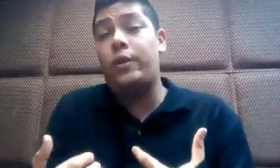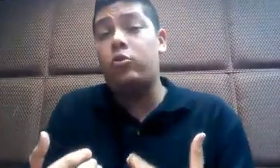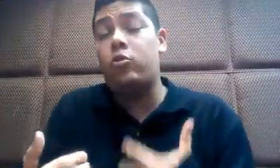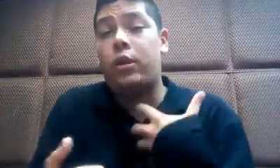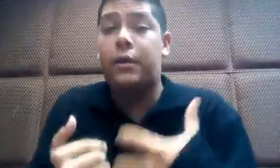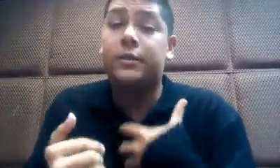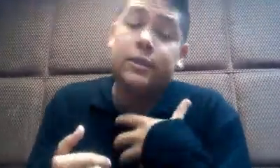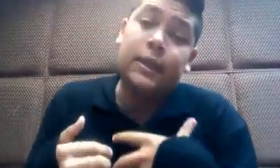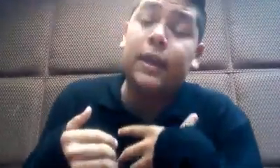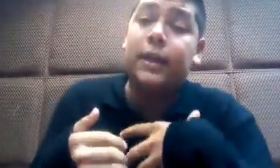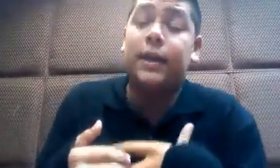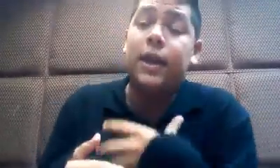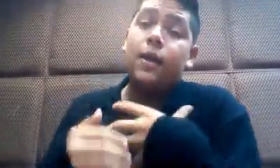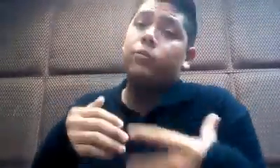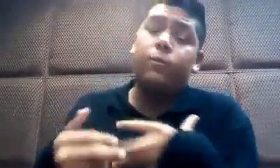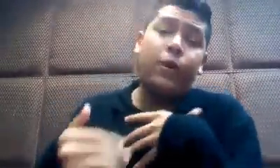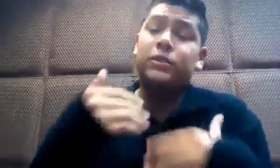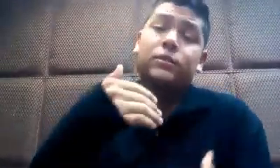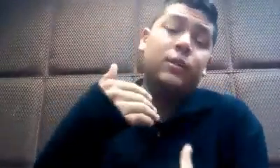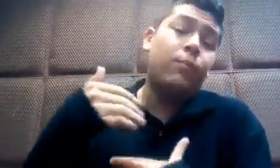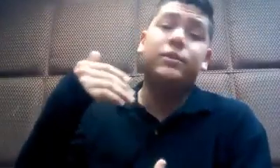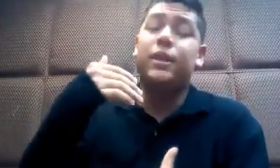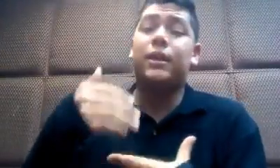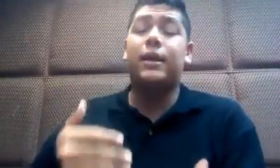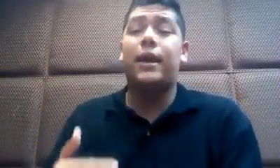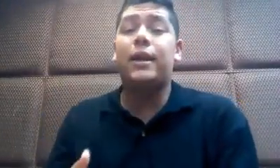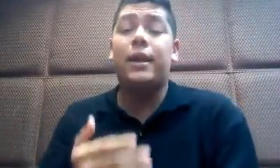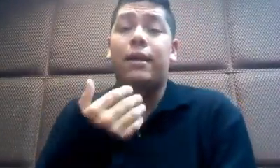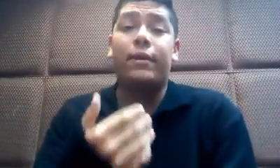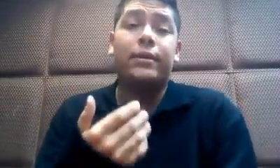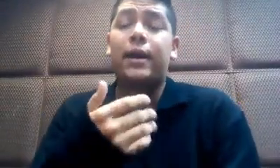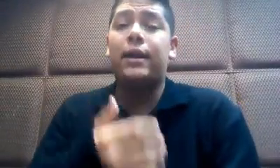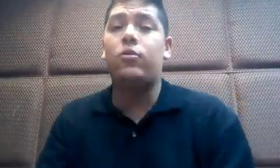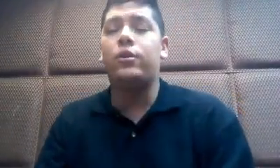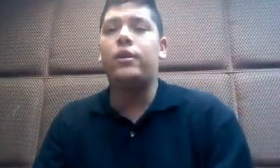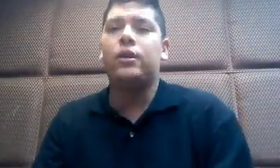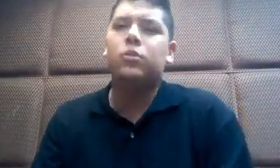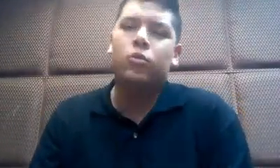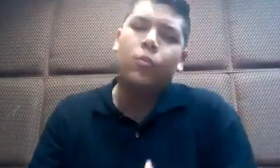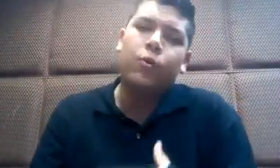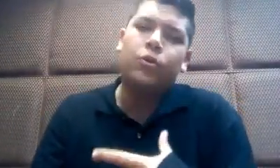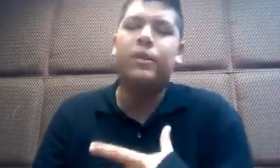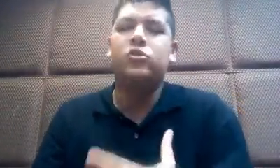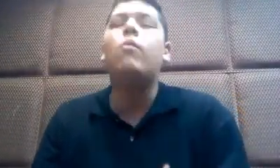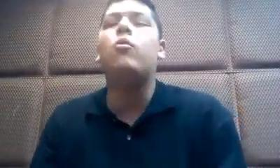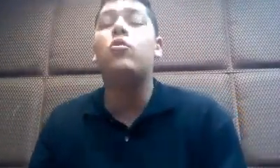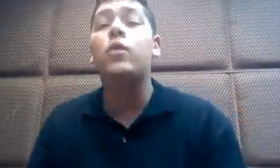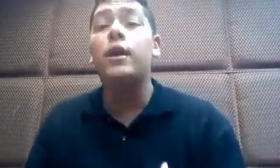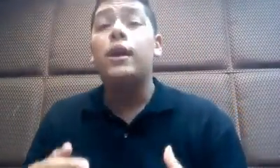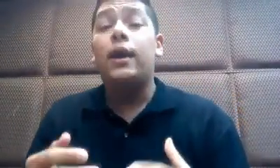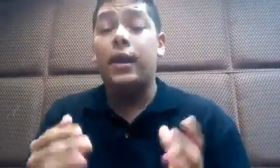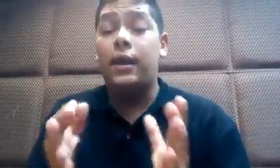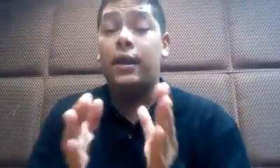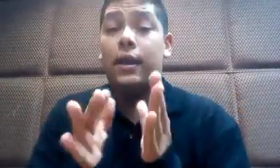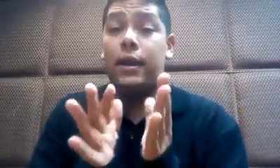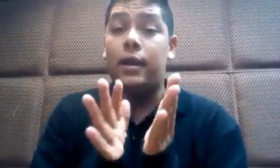o la verdad es que te quieres recargar, pues te puedes ahí recargar en la ventana, ¿no? Y es como que un poquito más cómodo el